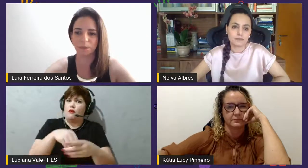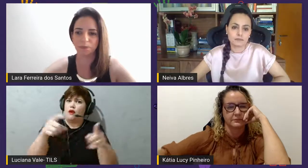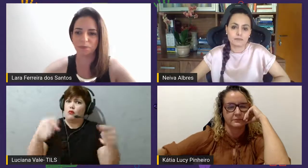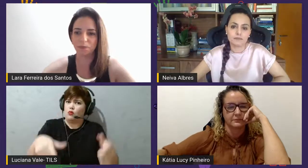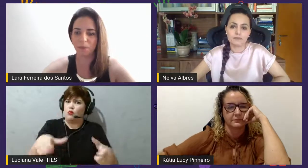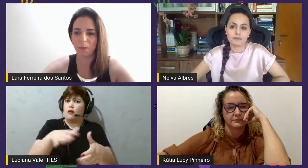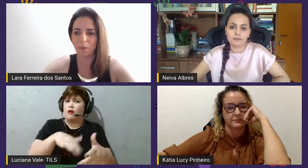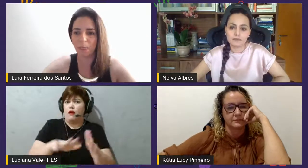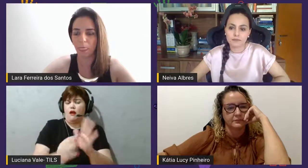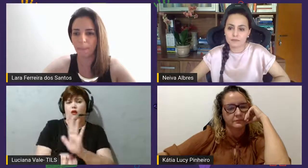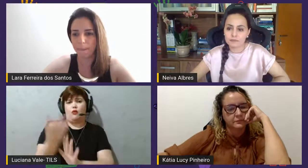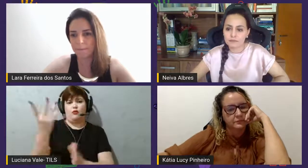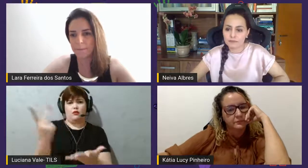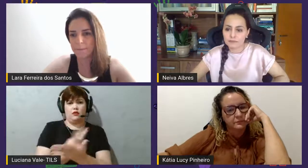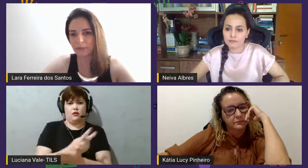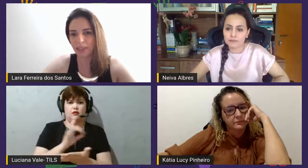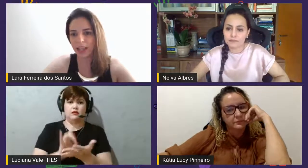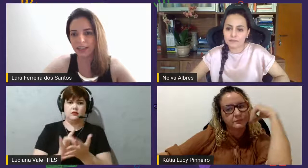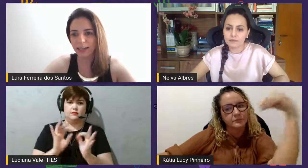aconteçam.